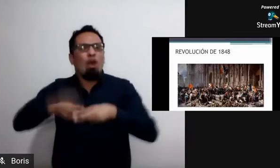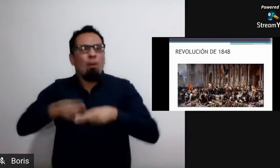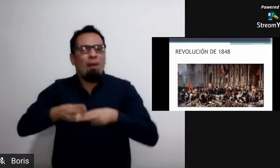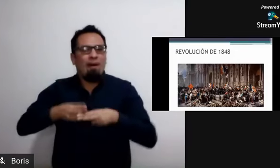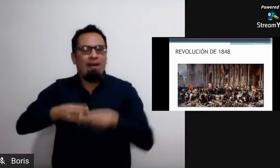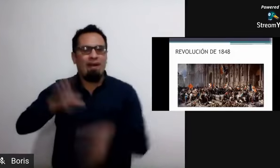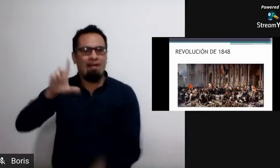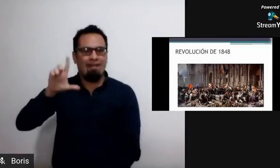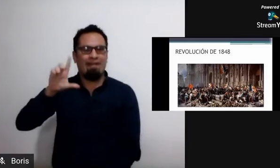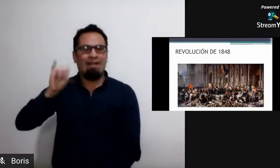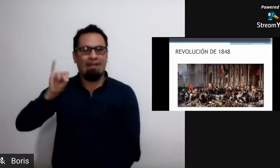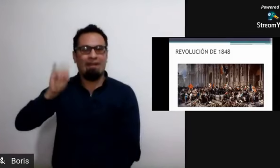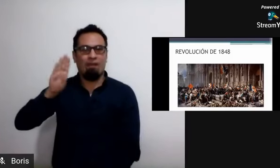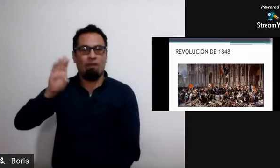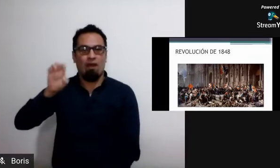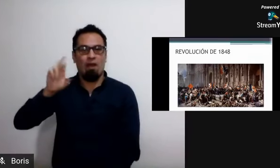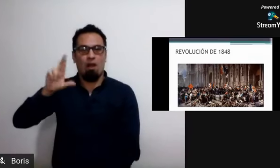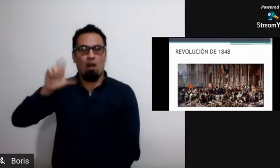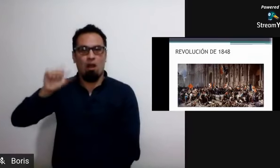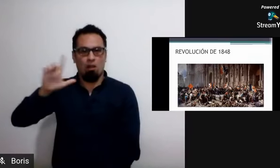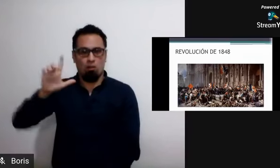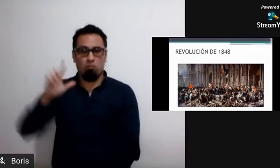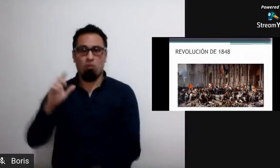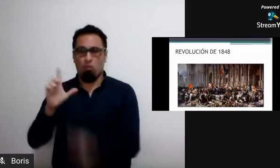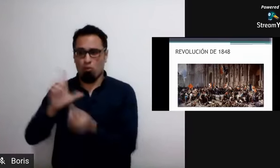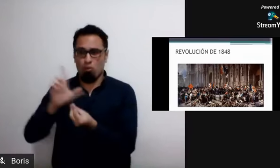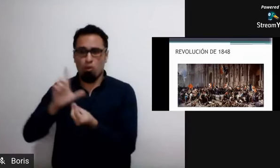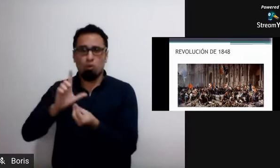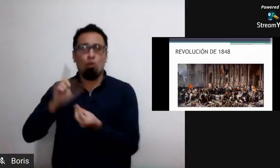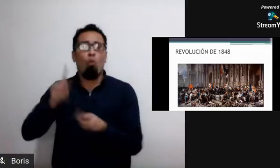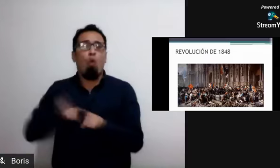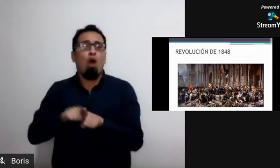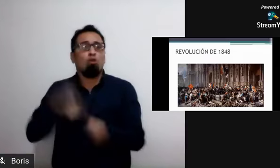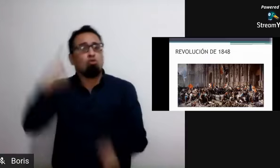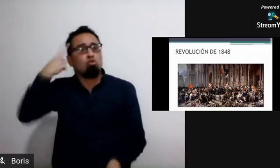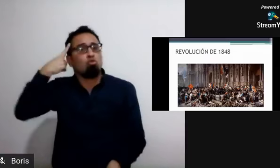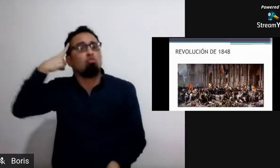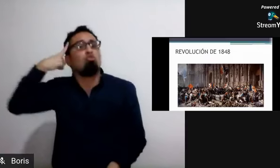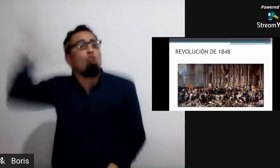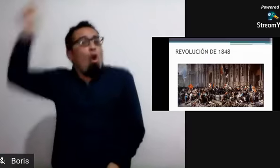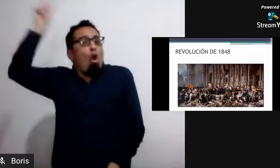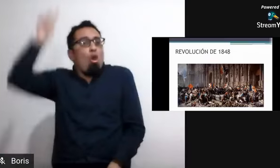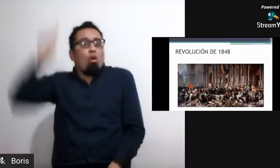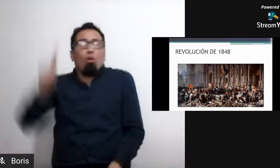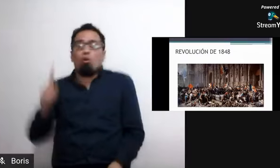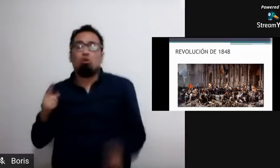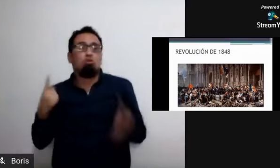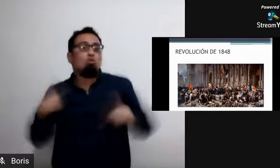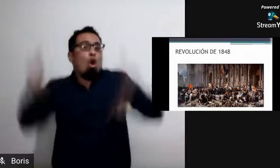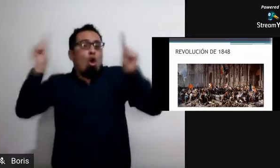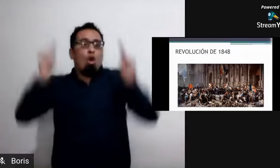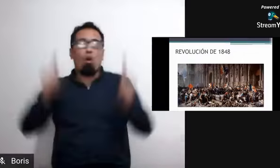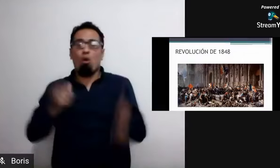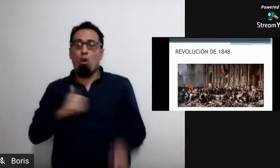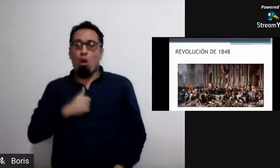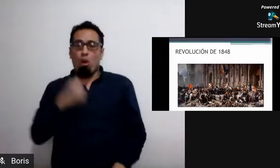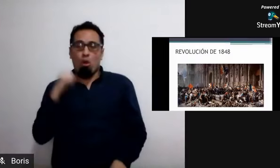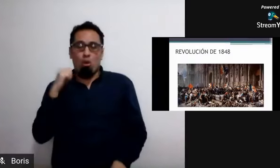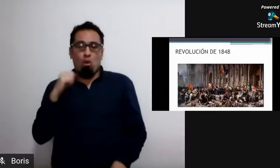fue uno de los partidos que se creó en 1848, no ocurre de